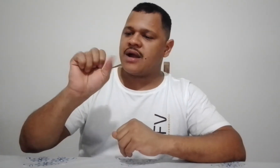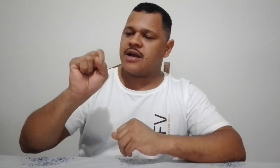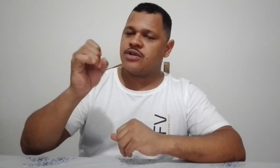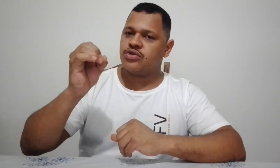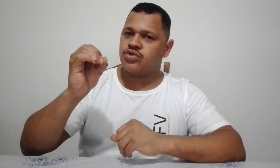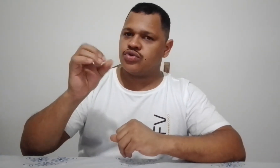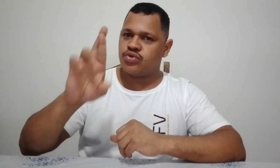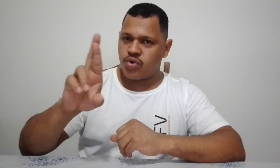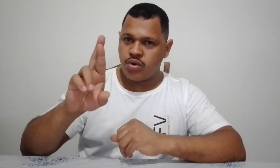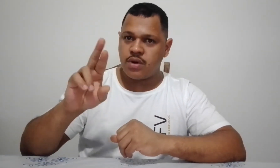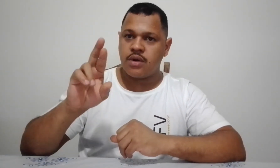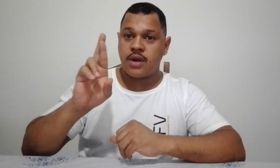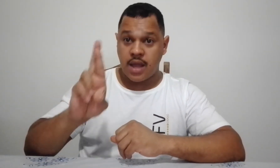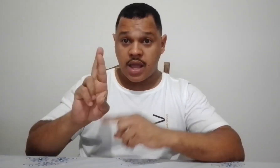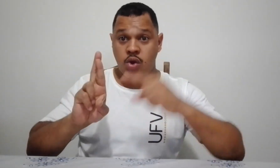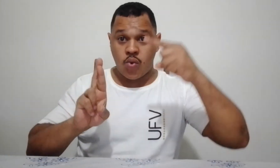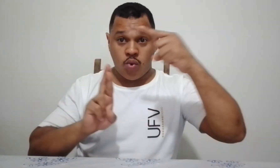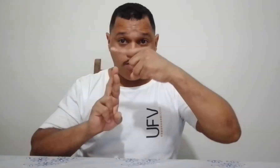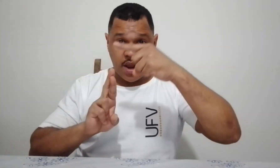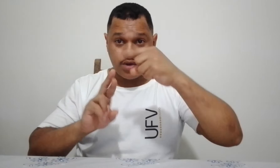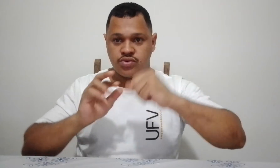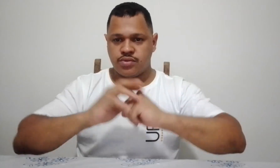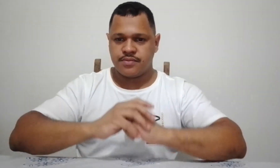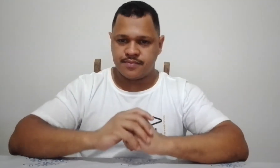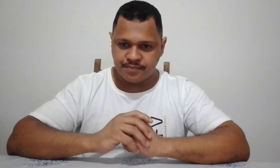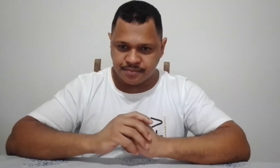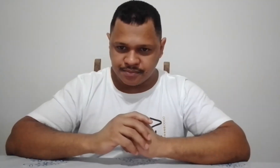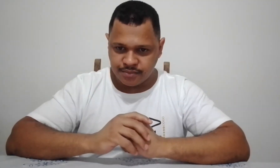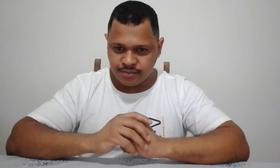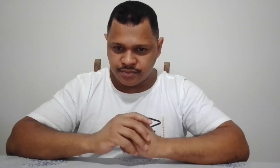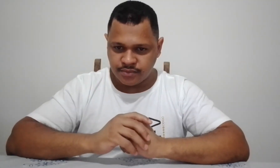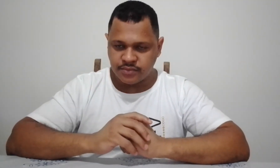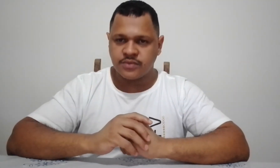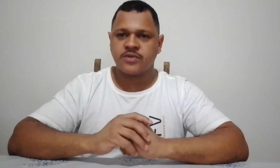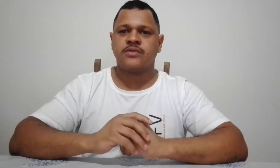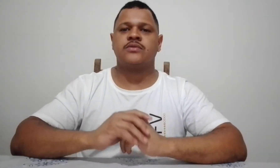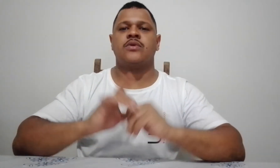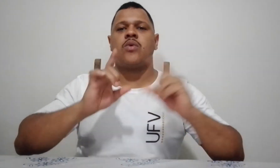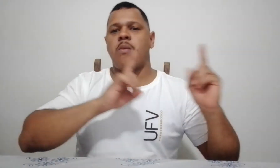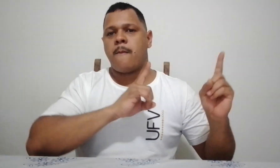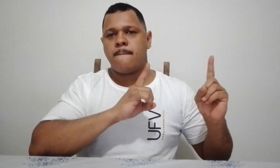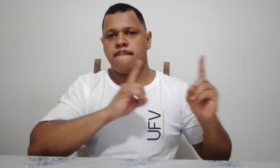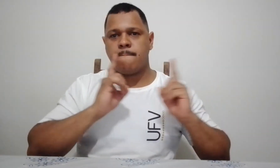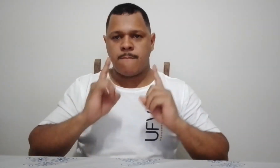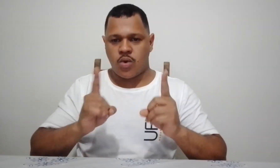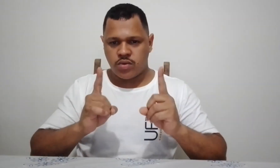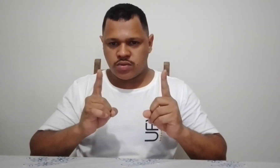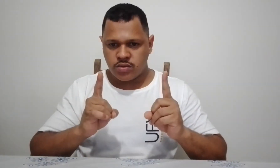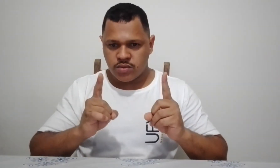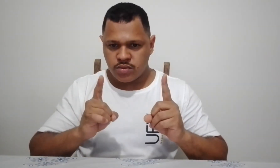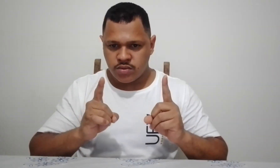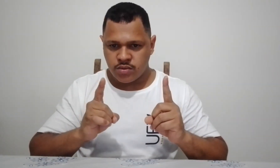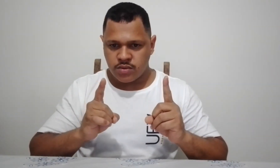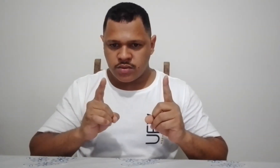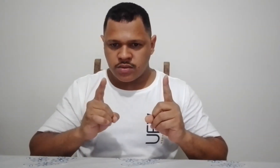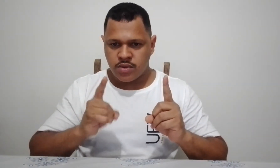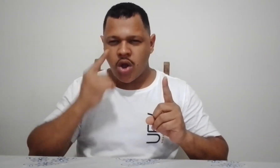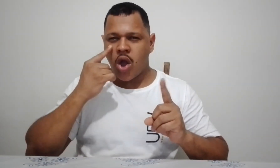complexo, que é dado com o módulo Rm sobre raiz de 2, ou seja, o tamanho